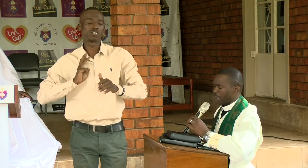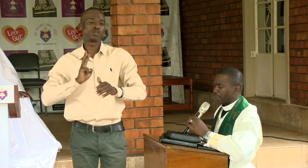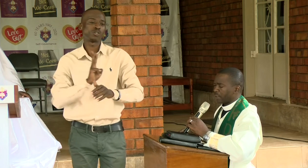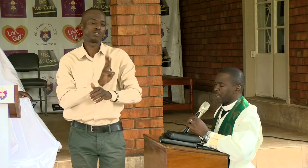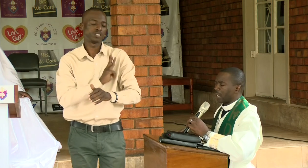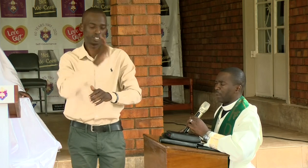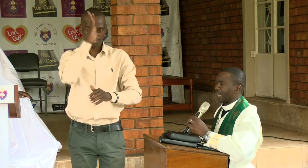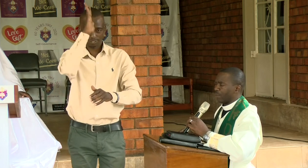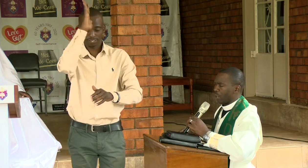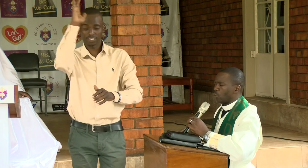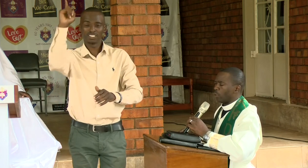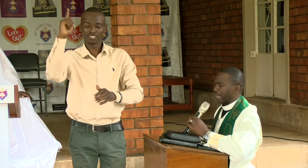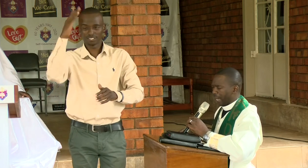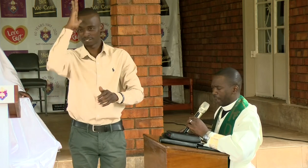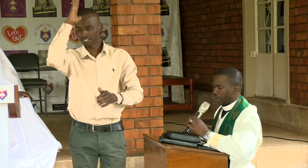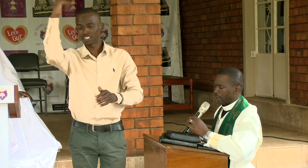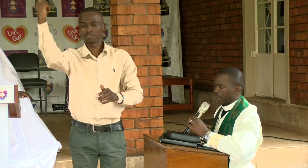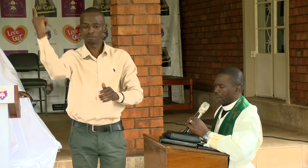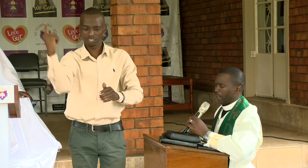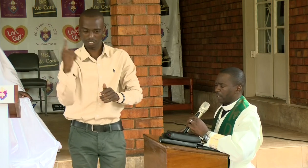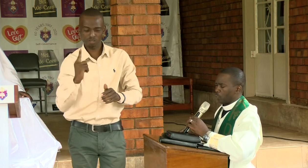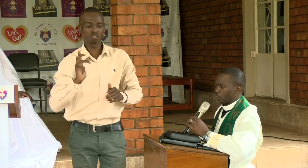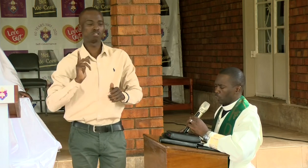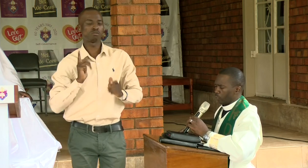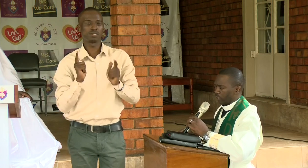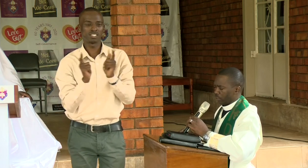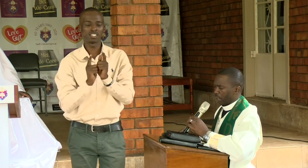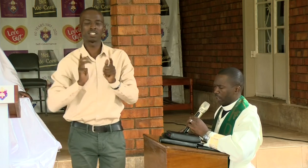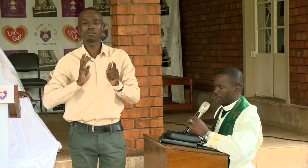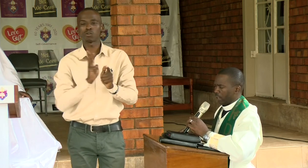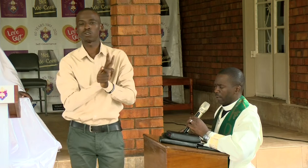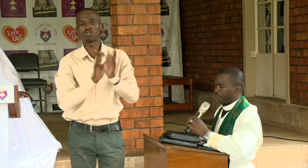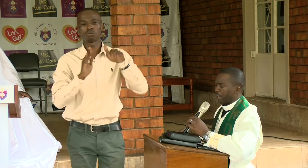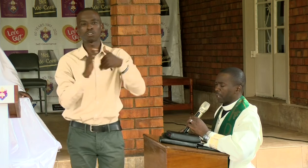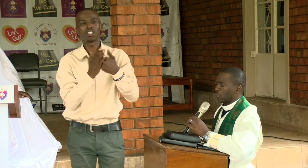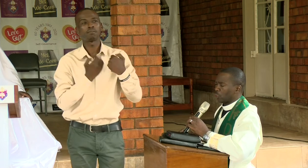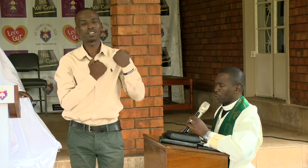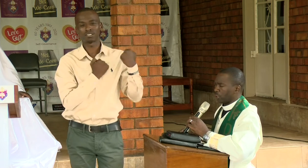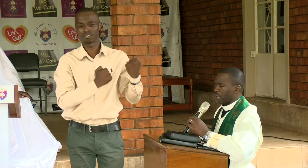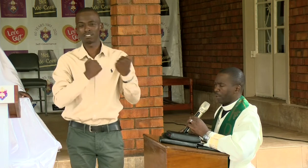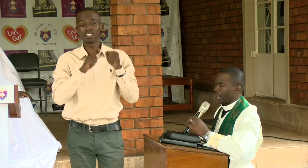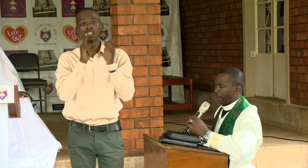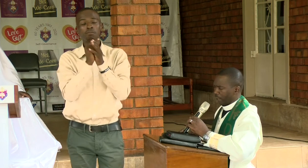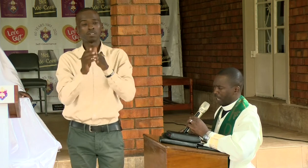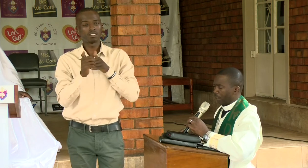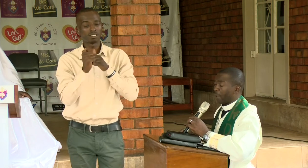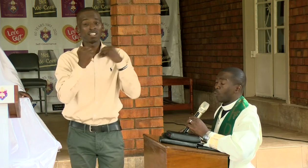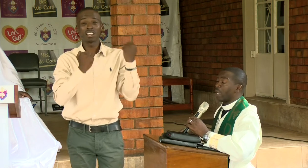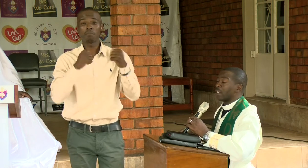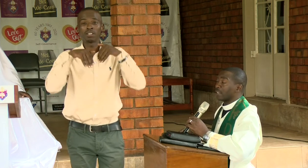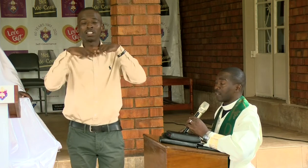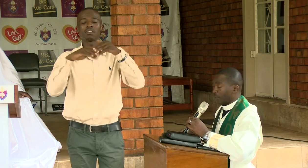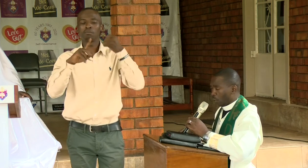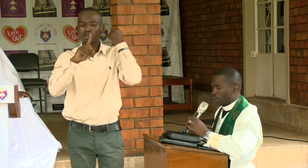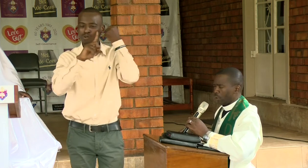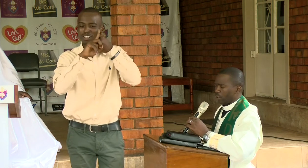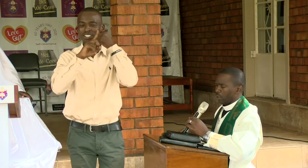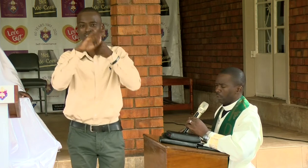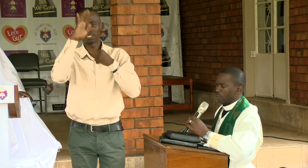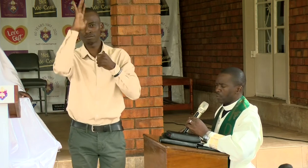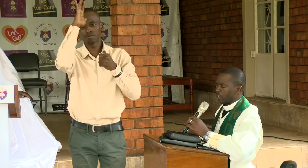bawanamwandu, sinkana bannamwandu bonna abayita mu kusoomoozebwa. Beera ekiddukiro kyabwe era amaanyi gaabwe, balwanirire